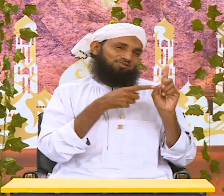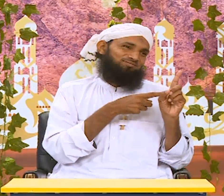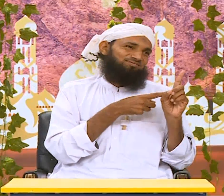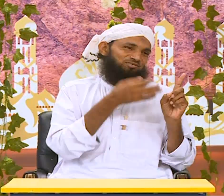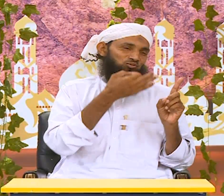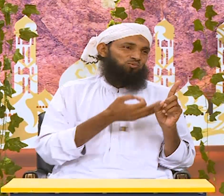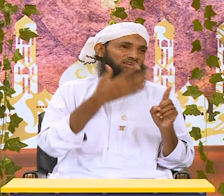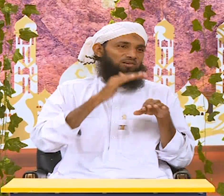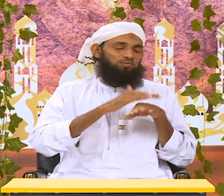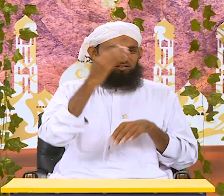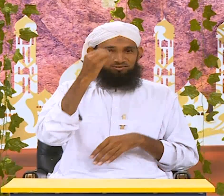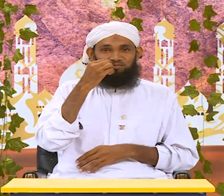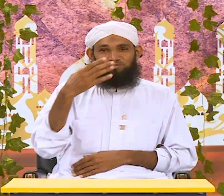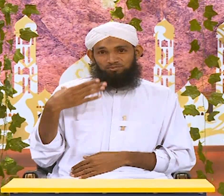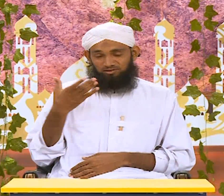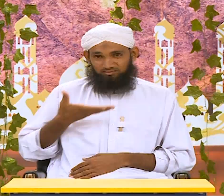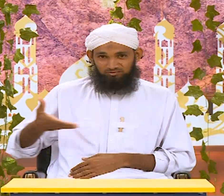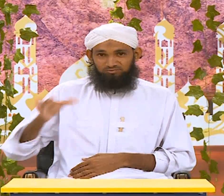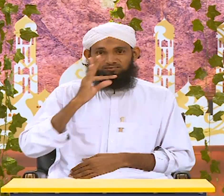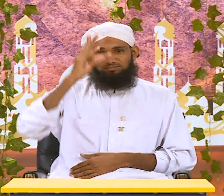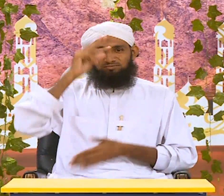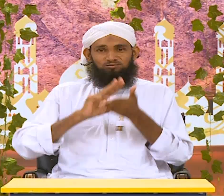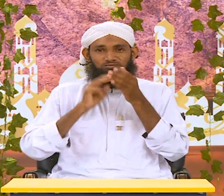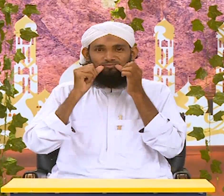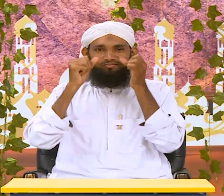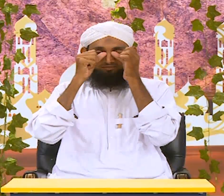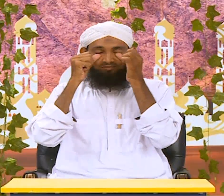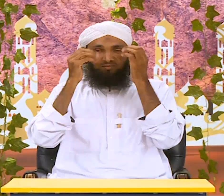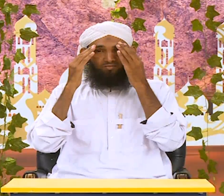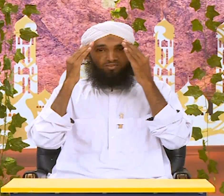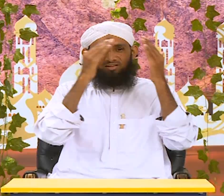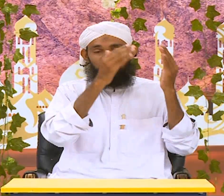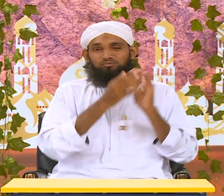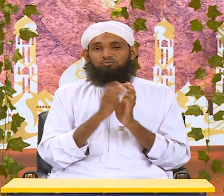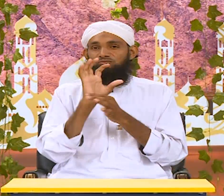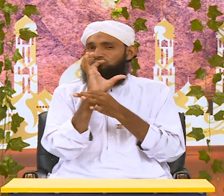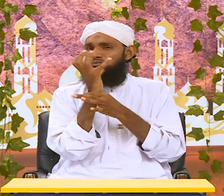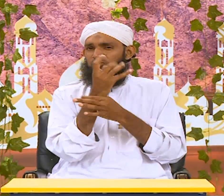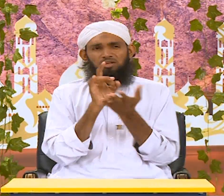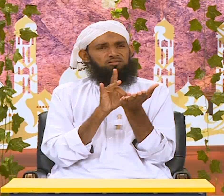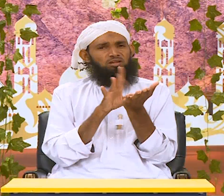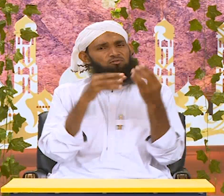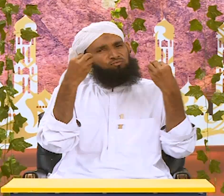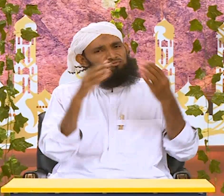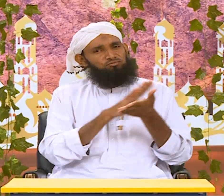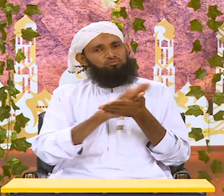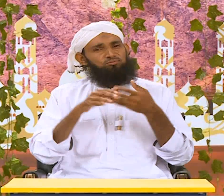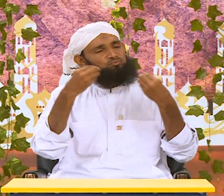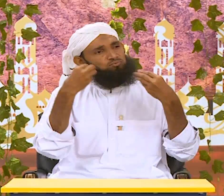نے ہمارے آقا پیارے پیارے مصطفیٰ صلی اللہ علیہ وآلہ وصحبہ وسلم دنیا سے کس قدر بے رغبتی رکھتے تھے۔ یہاں کی